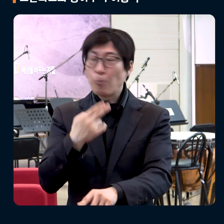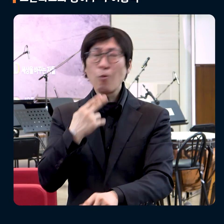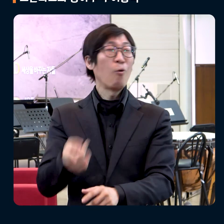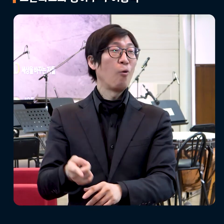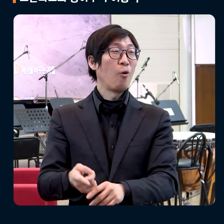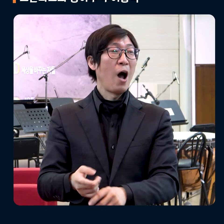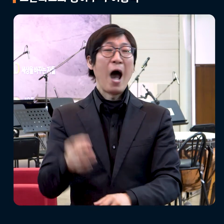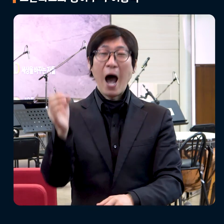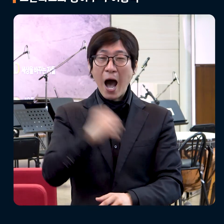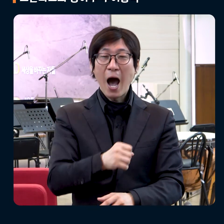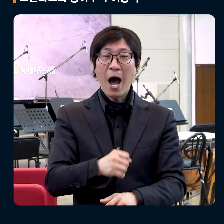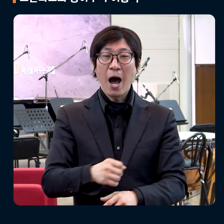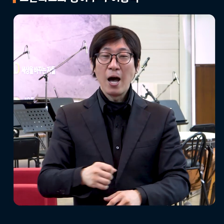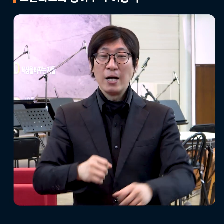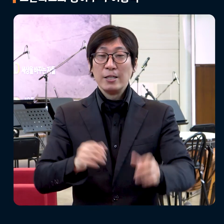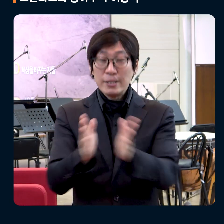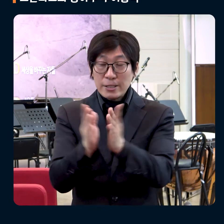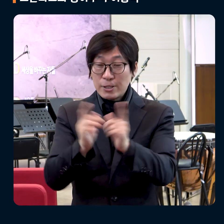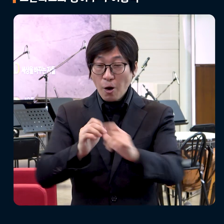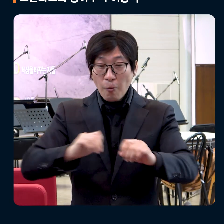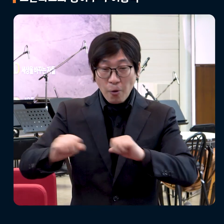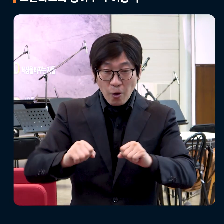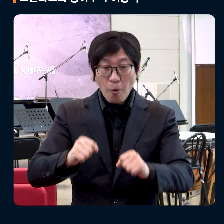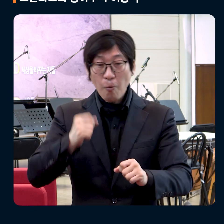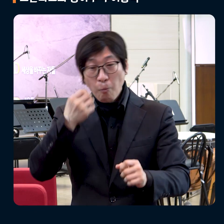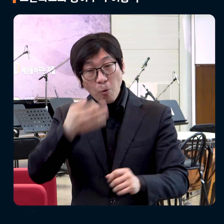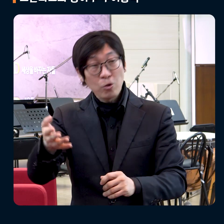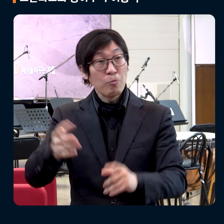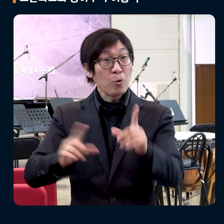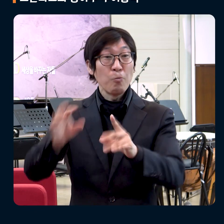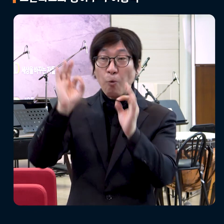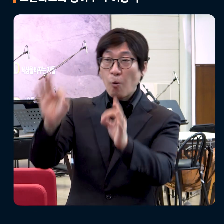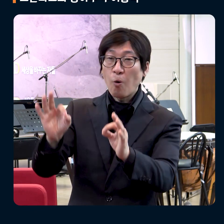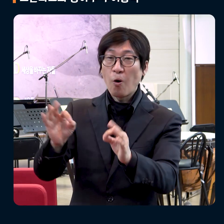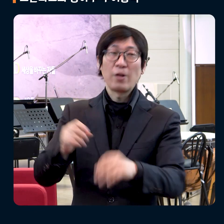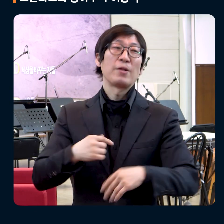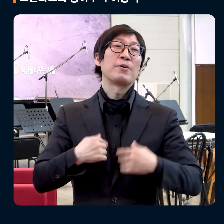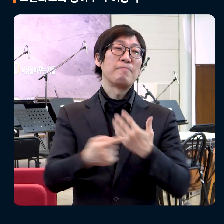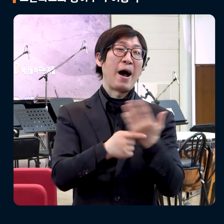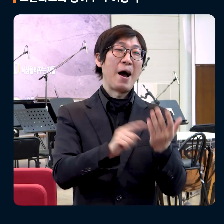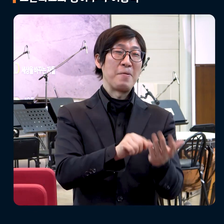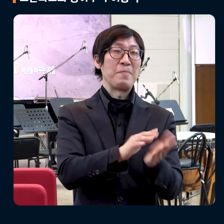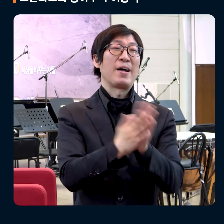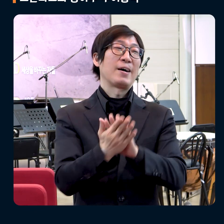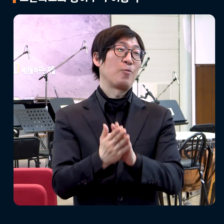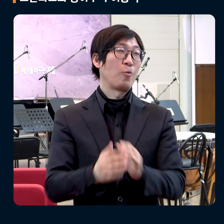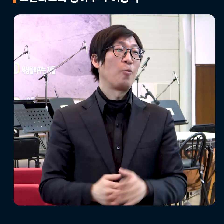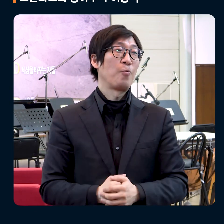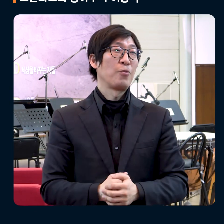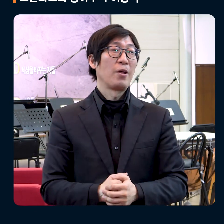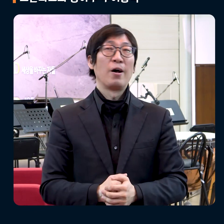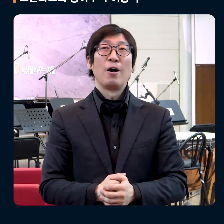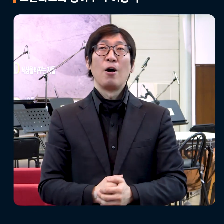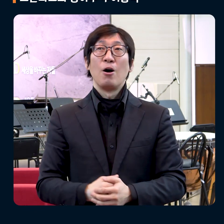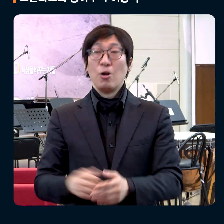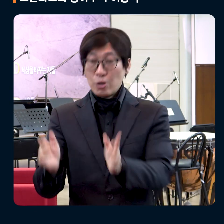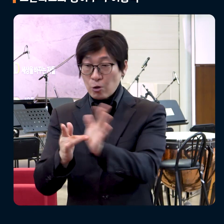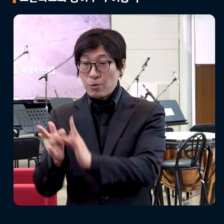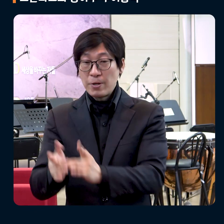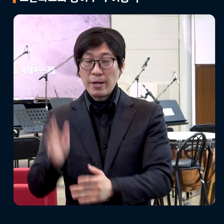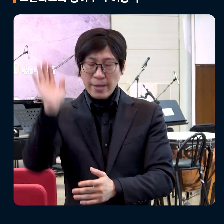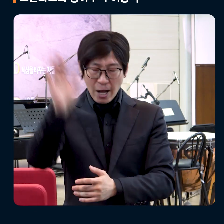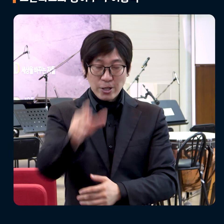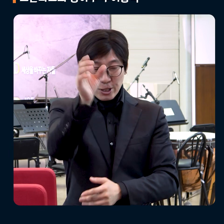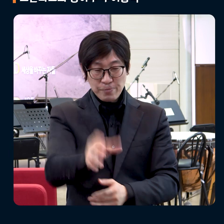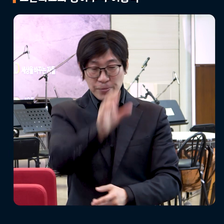그뿐입니까? 예수님이 끝내 자신이 가르쳐 주신 대로 십자가를 지셨습니다. 십자가를 지는데 내가 온 인류를 위해서 구원하기